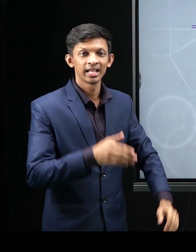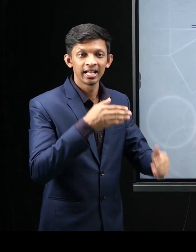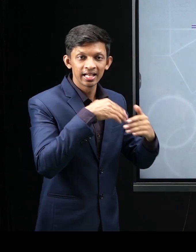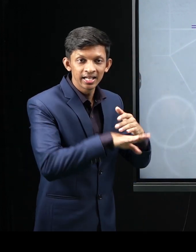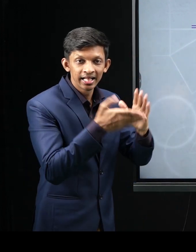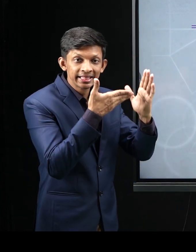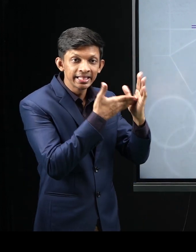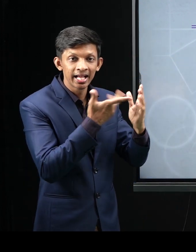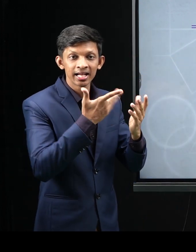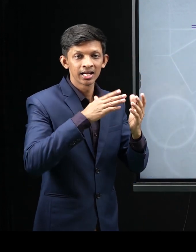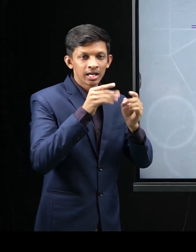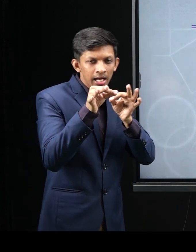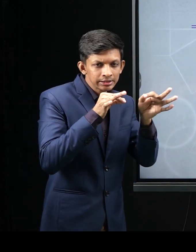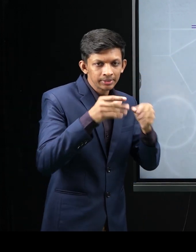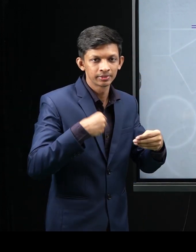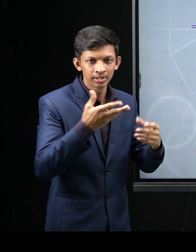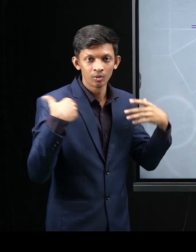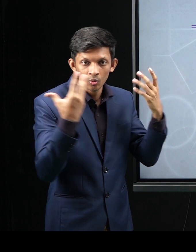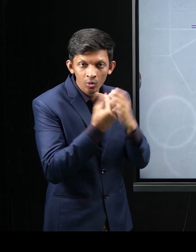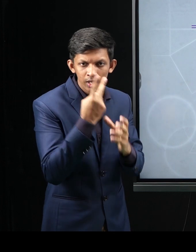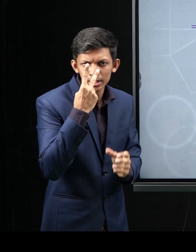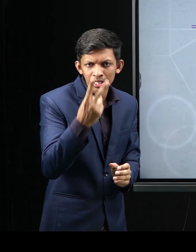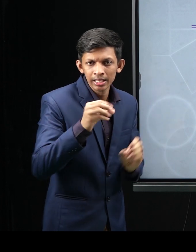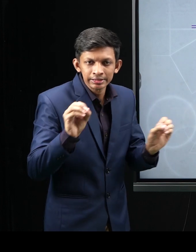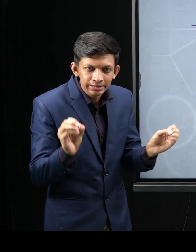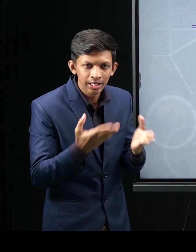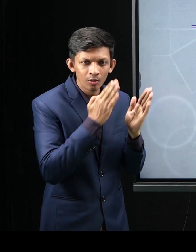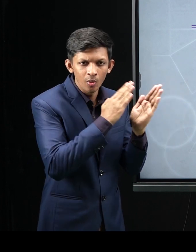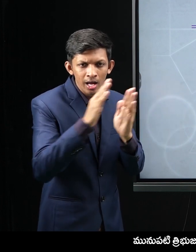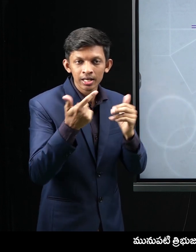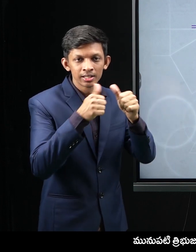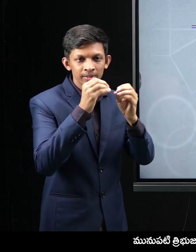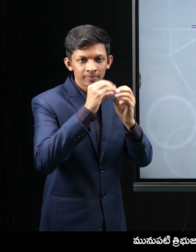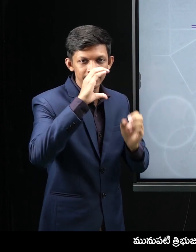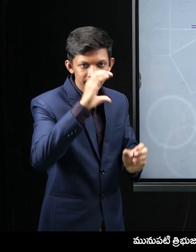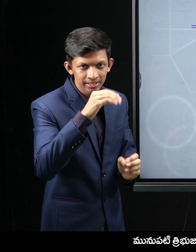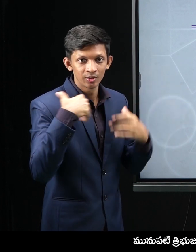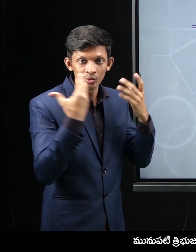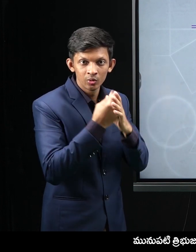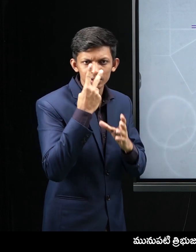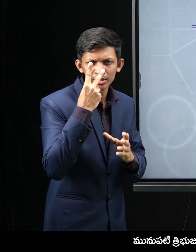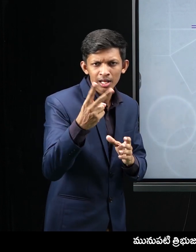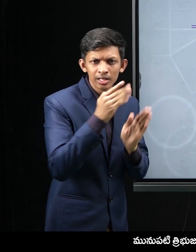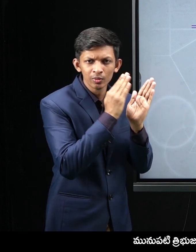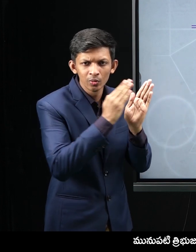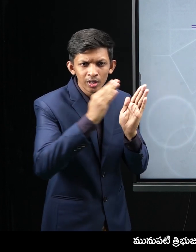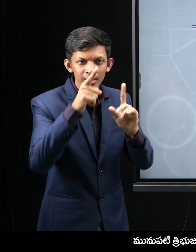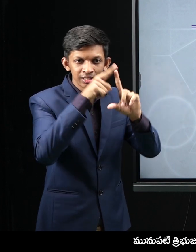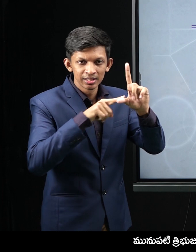ఈ సందర్భంలో ట్రయాంగిల్ ఏబీసీతో ప్రారంభించి మునుపటి త్రిభుజం వైశాల్యంలో 4వ వంతు వైశాల్యం